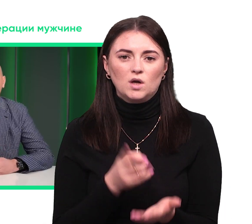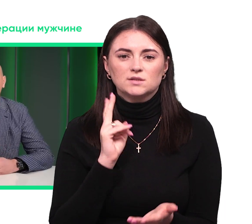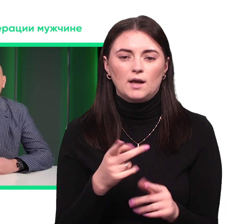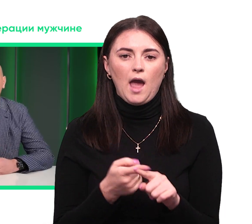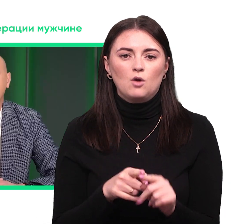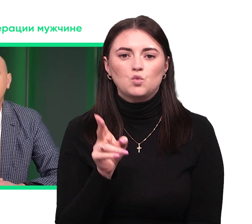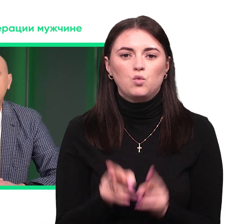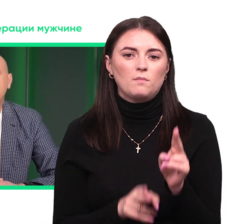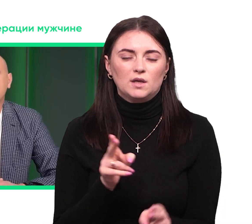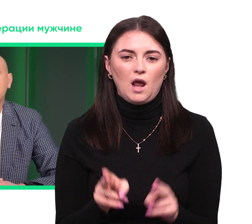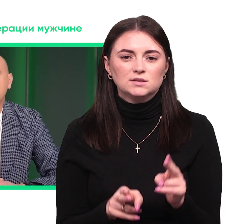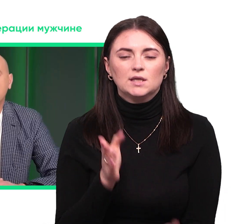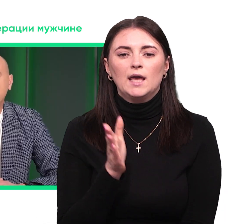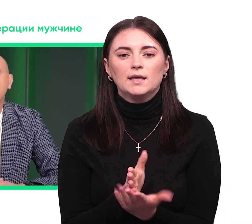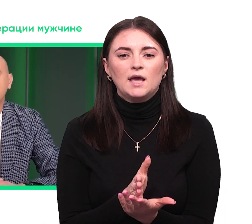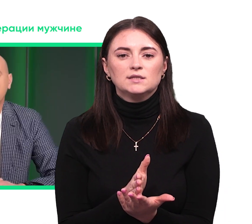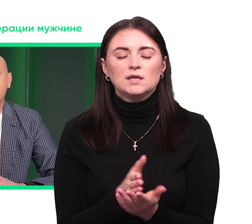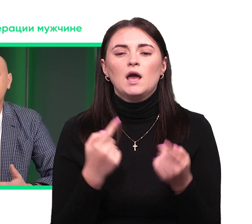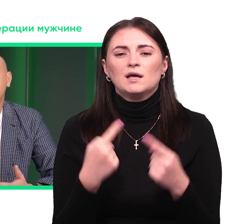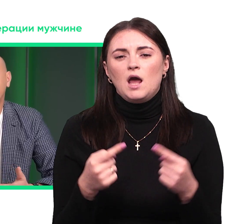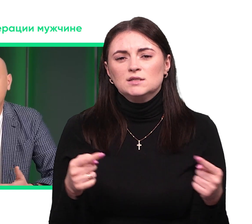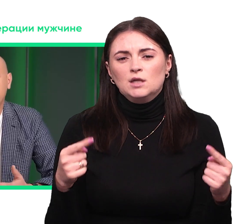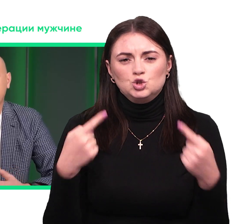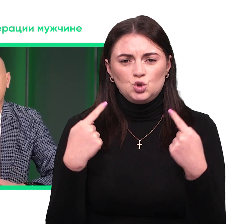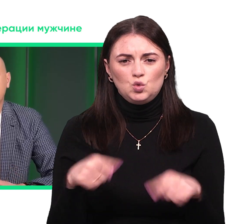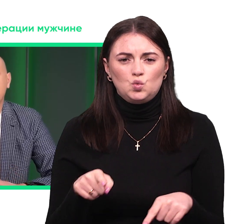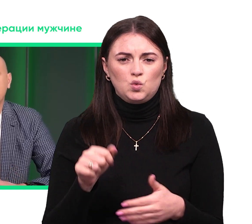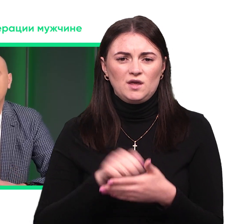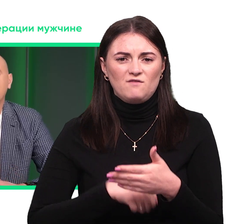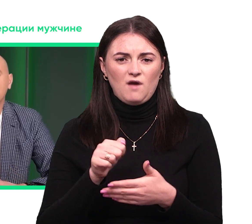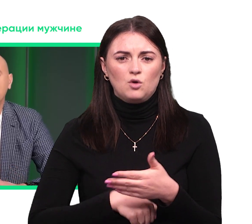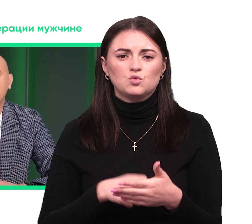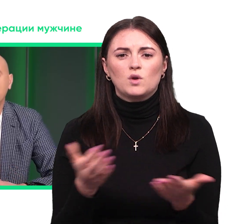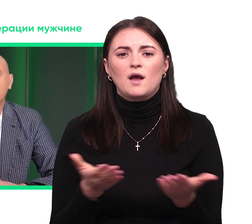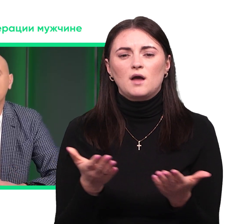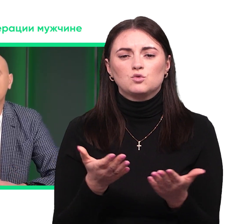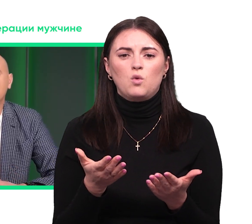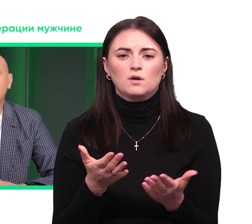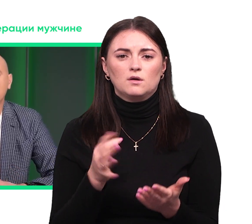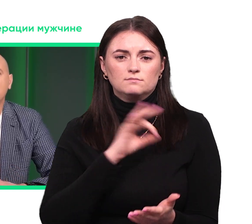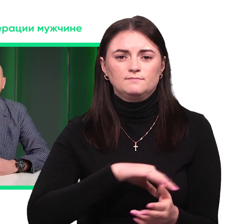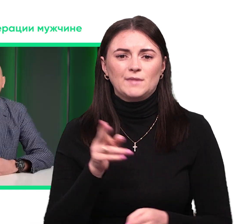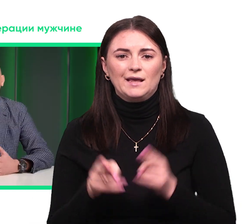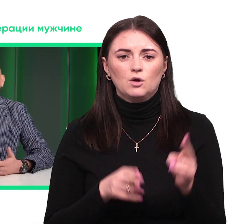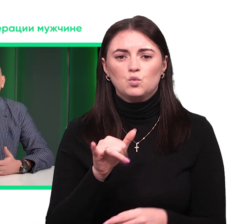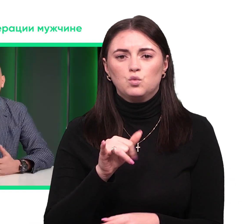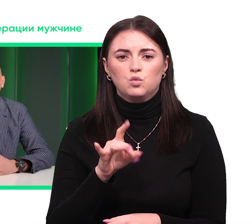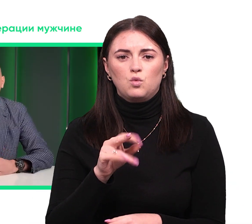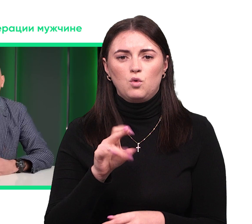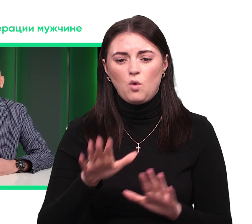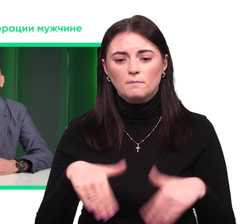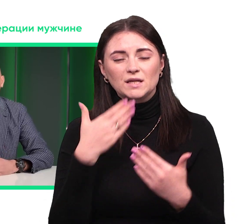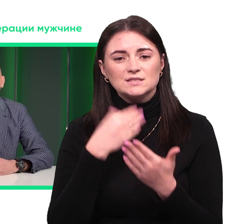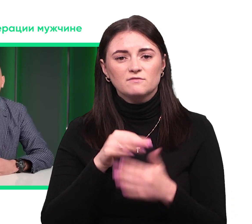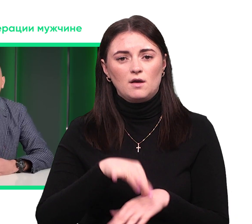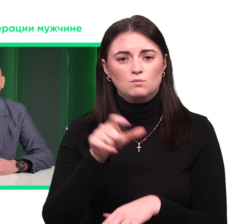этой операции. Есть различные другие факторы, к которым прибегает хирург-уролог и предлагает своему